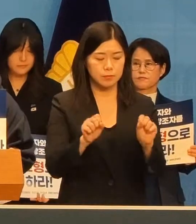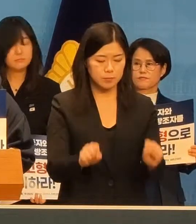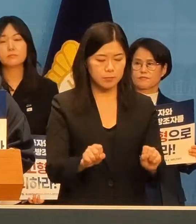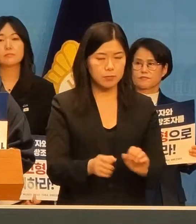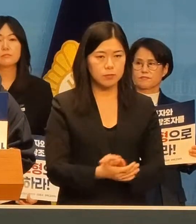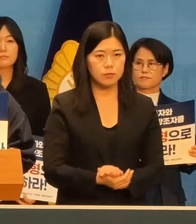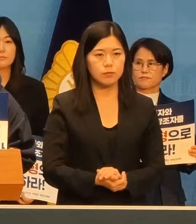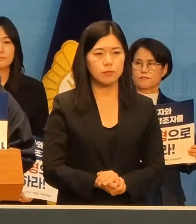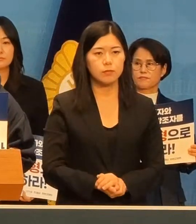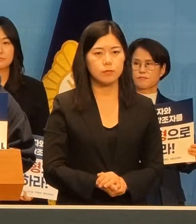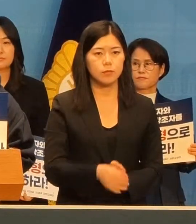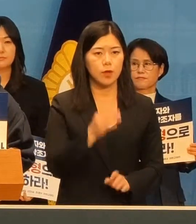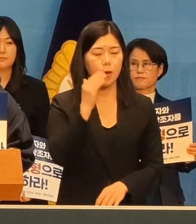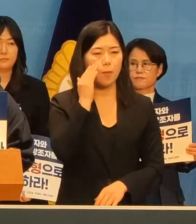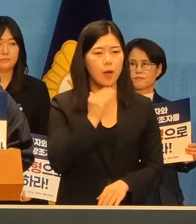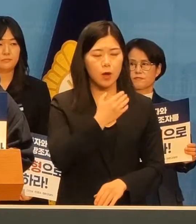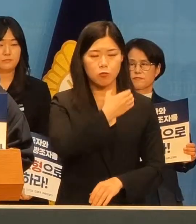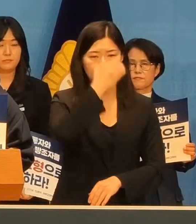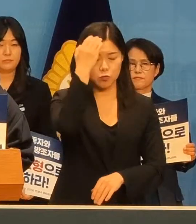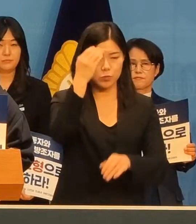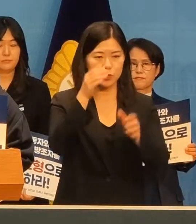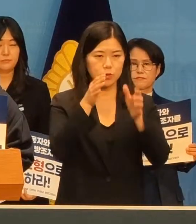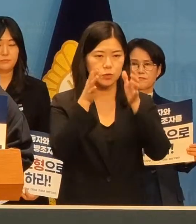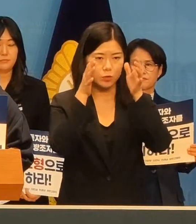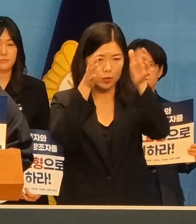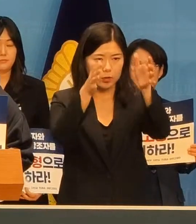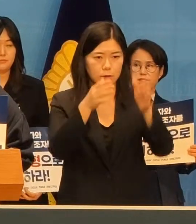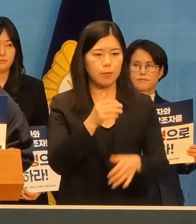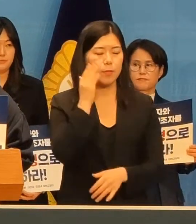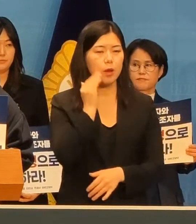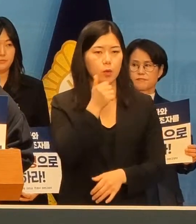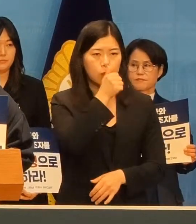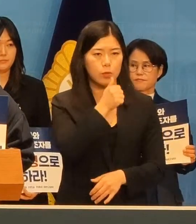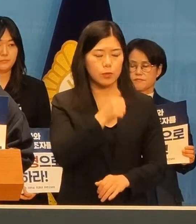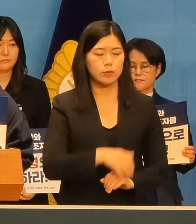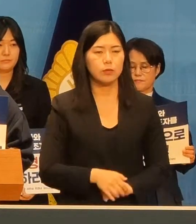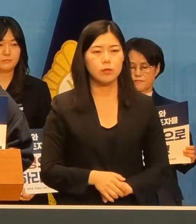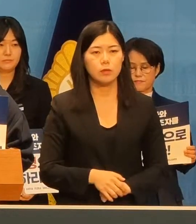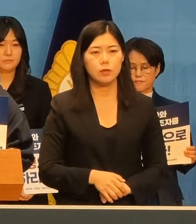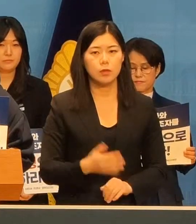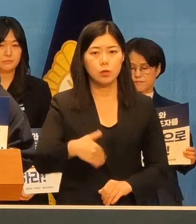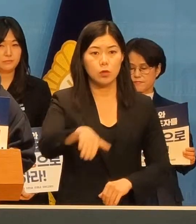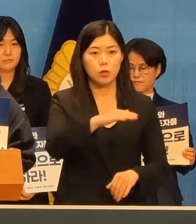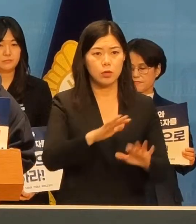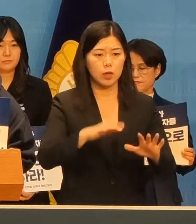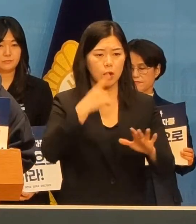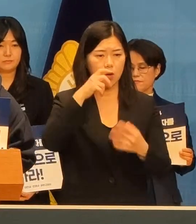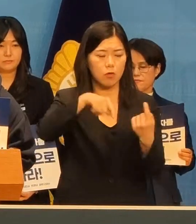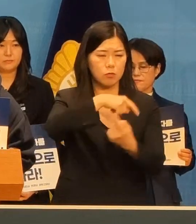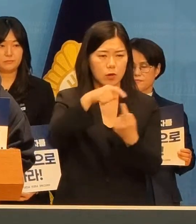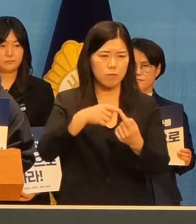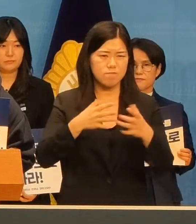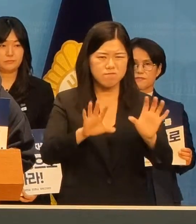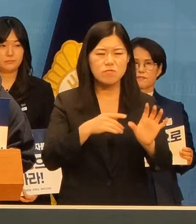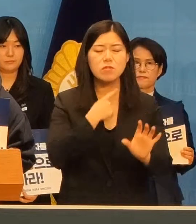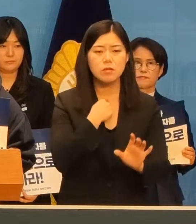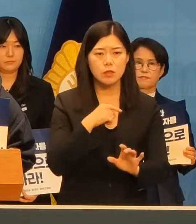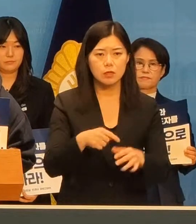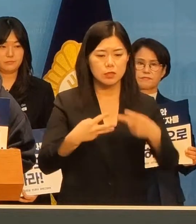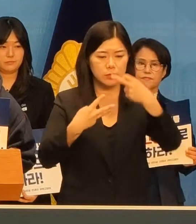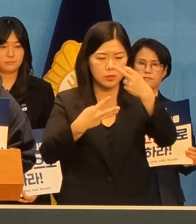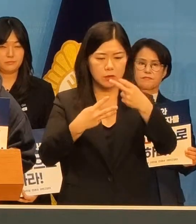안녕하십니까. 깨시민의 파란 꿈을 쫓는 행동하는 민주시민 모임 파란고양이입니다. 오늘은 헌정질서를 유린한 12.3